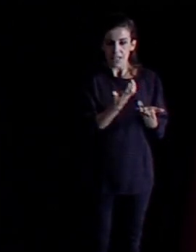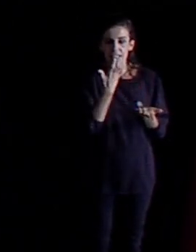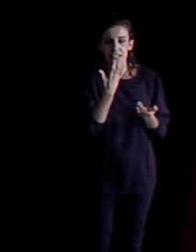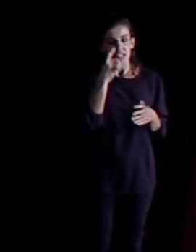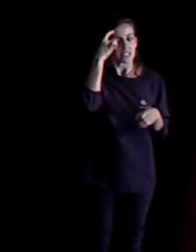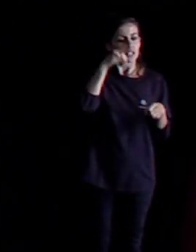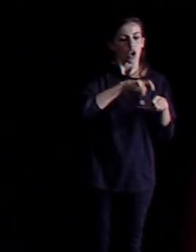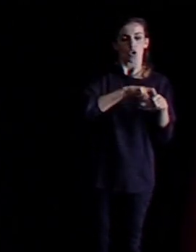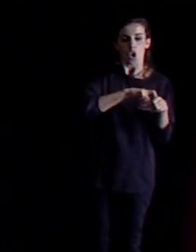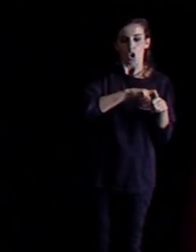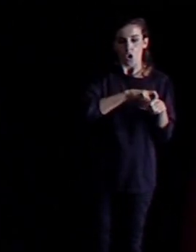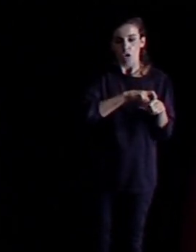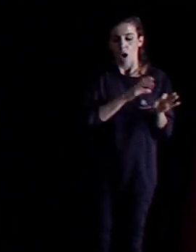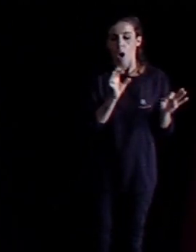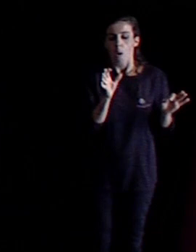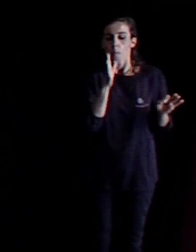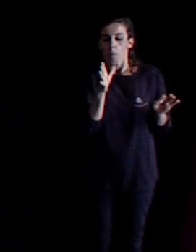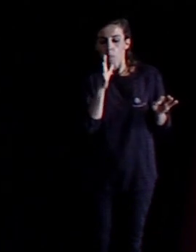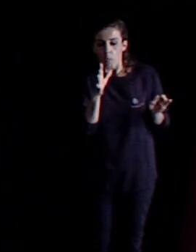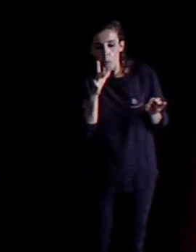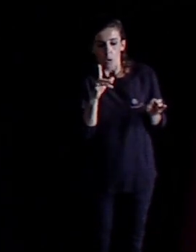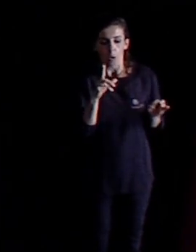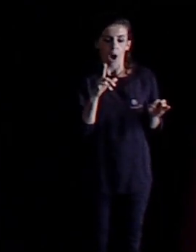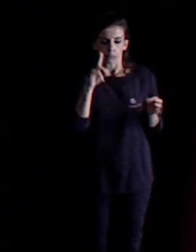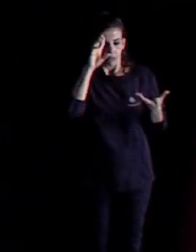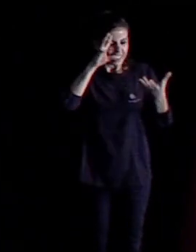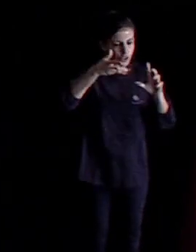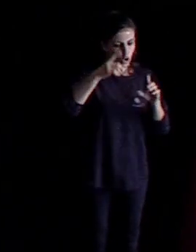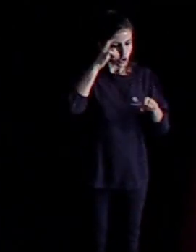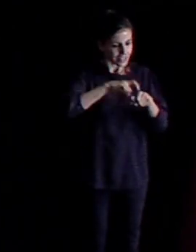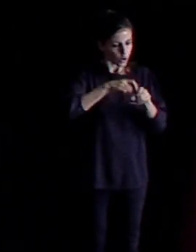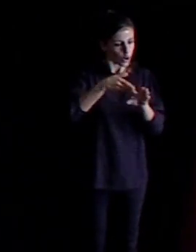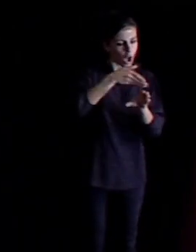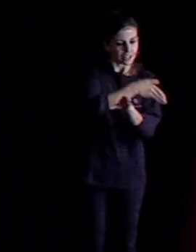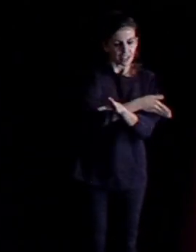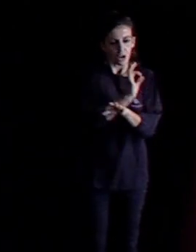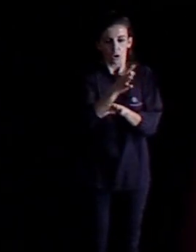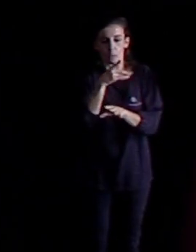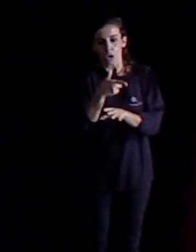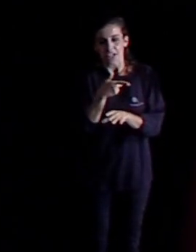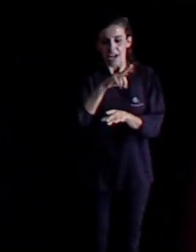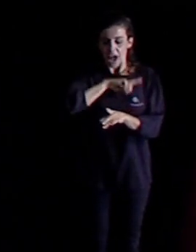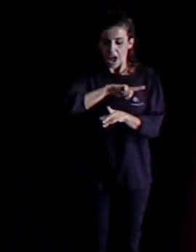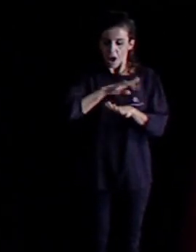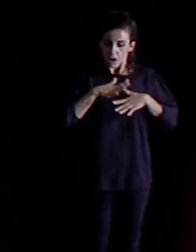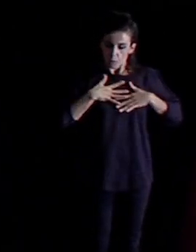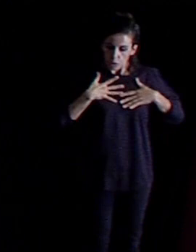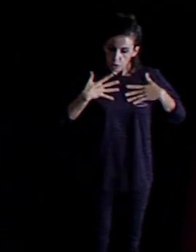psicológica, porque haya trastornos psicológicos anteriores, o porque tengan un equilibrio emocional